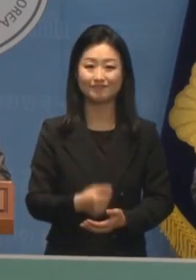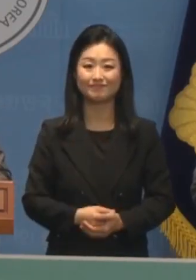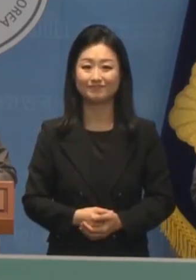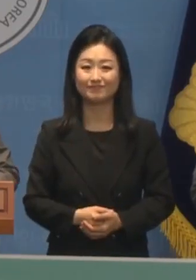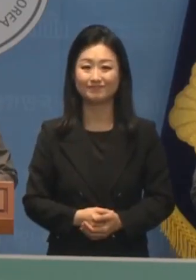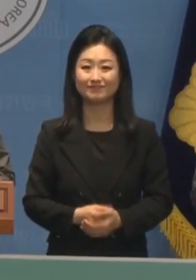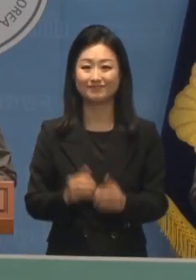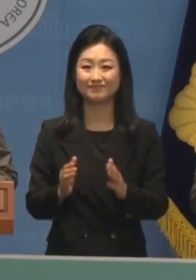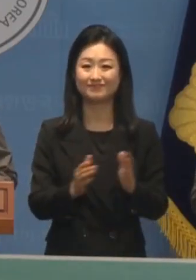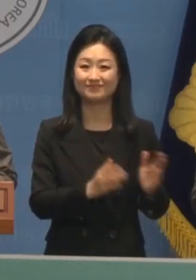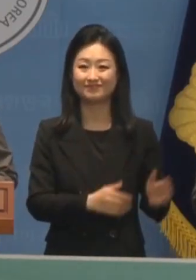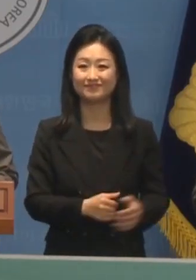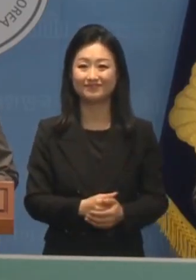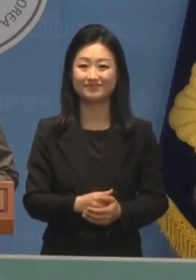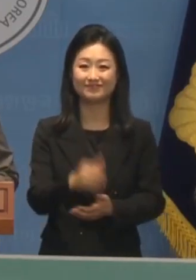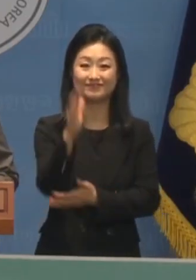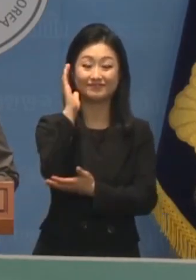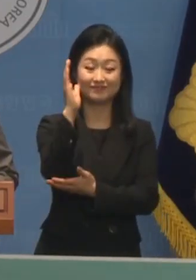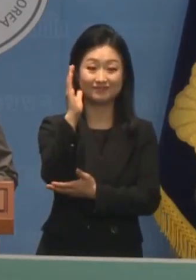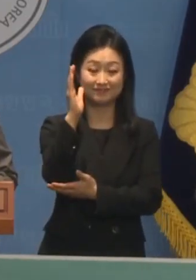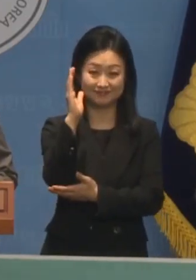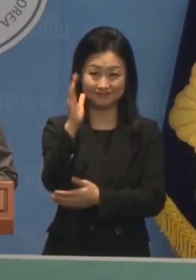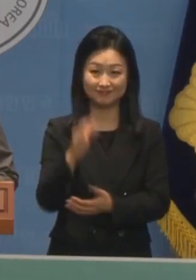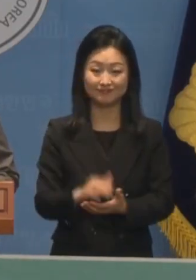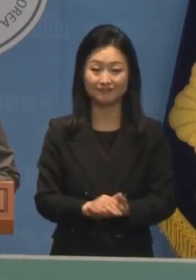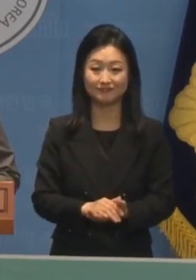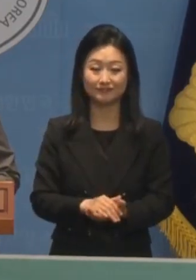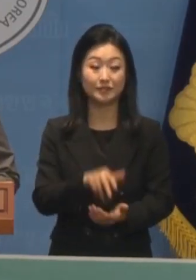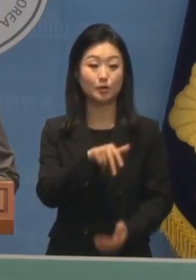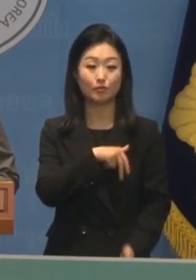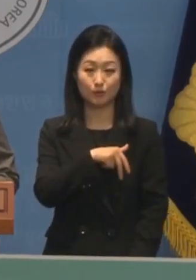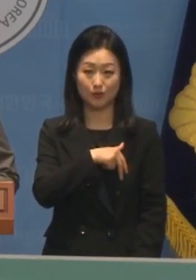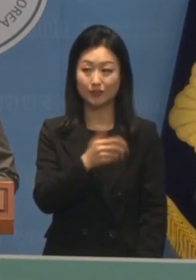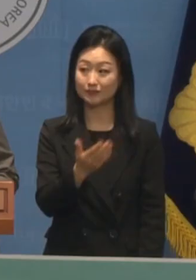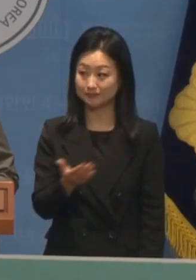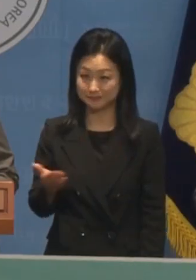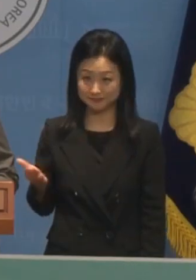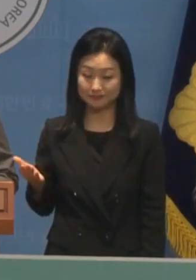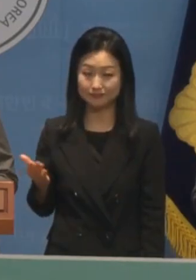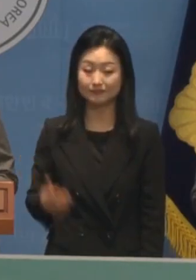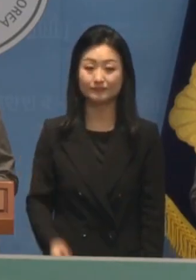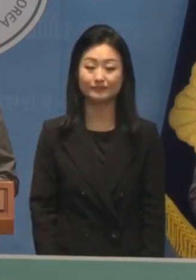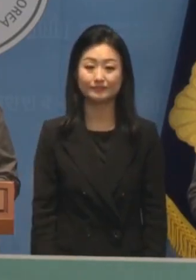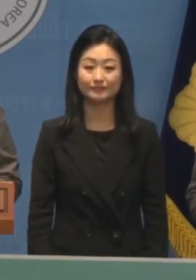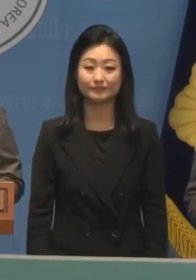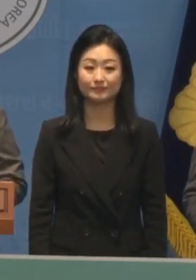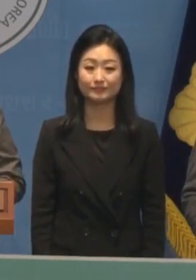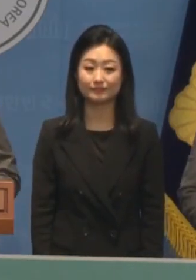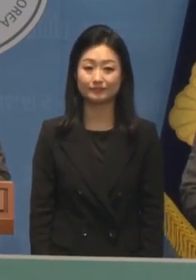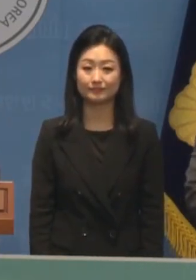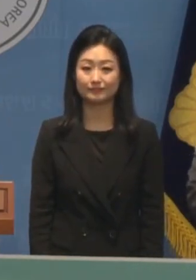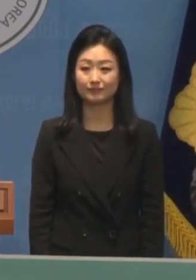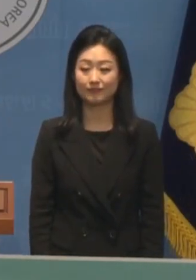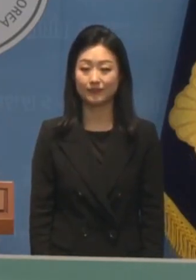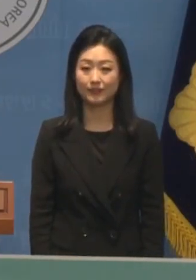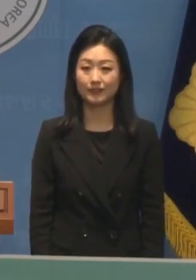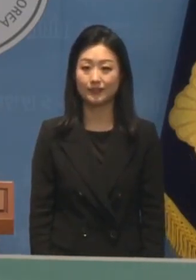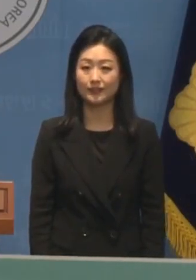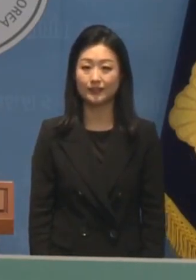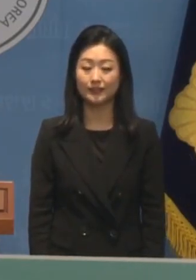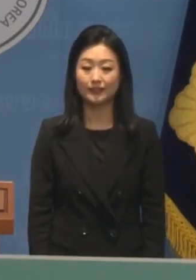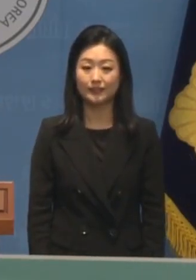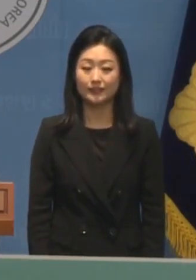자, 그럼 발언 순서대로 먼저 용해인 상임대표님의 말씀을 듣도록 하겠습니다.